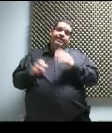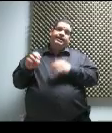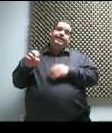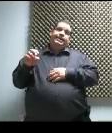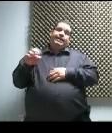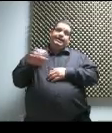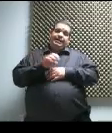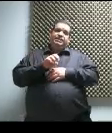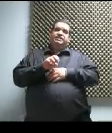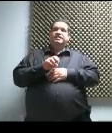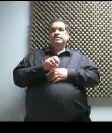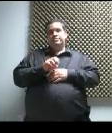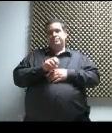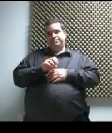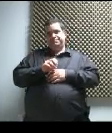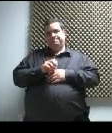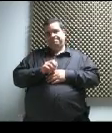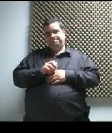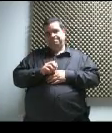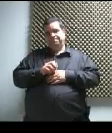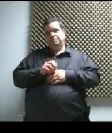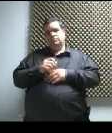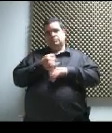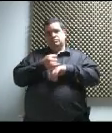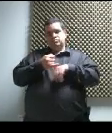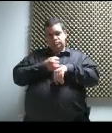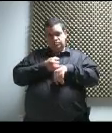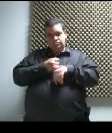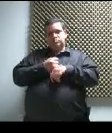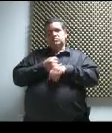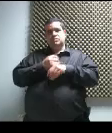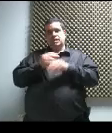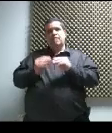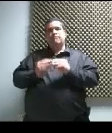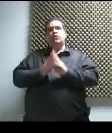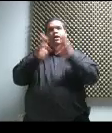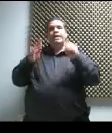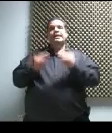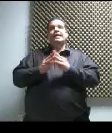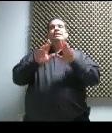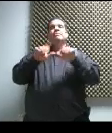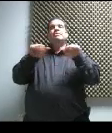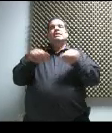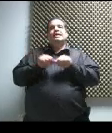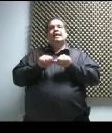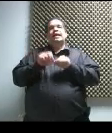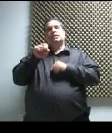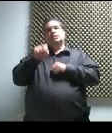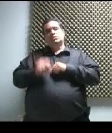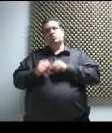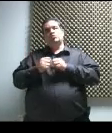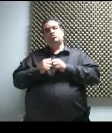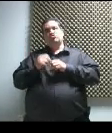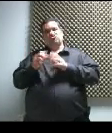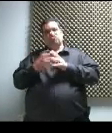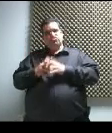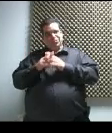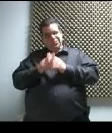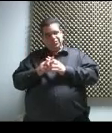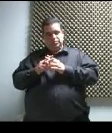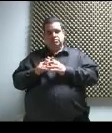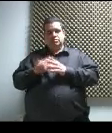Antillas Menores, donde están todas estas islas volcánicas y también en la frontera sur con Sudamérica y pues